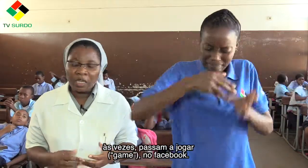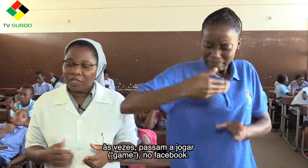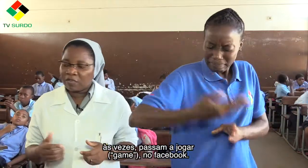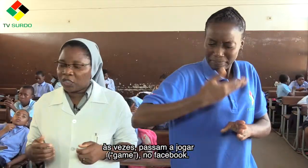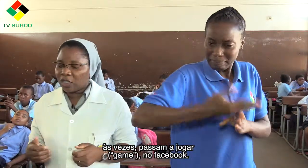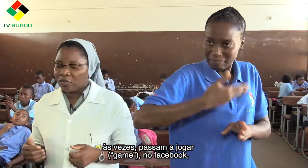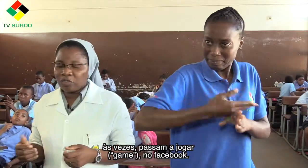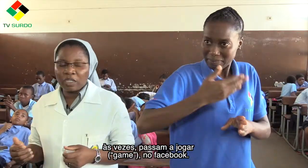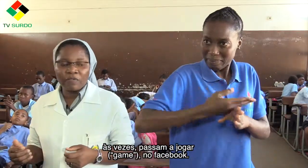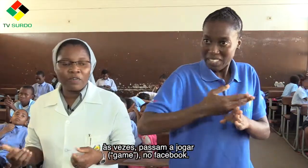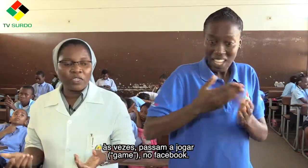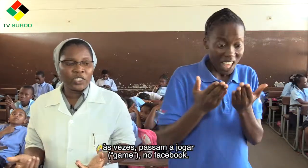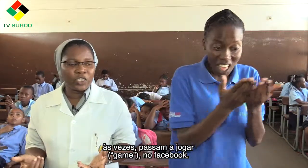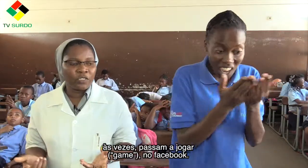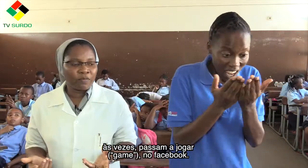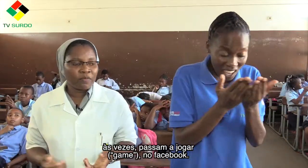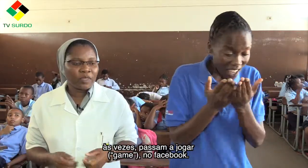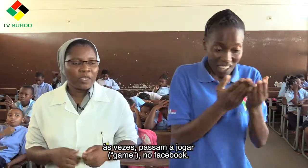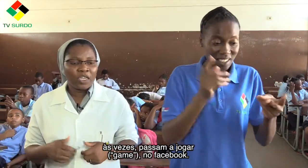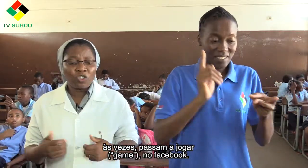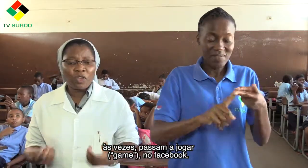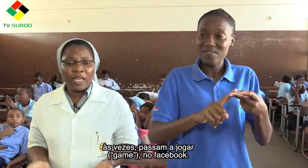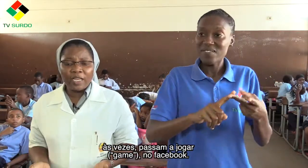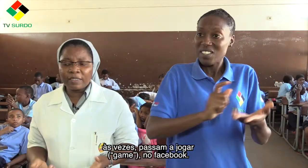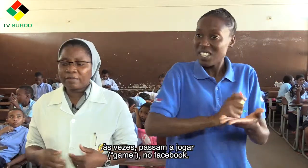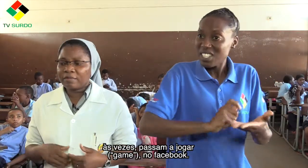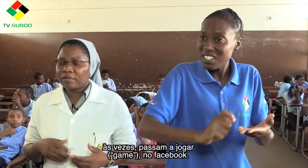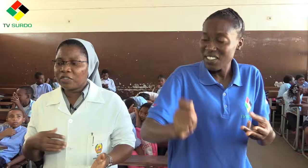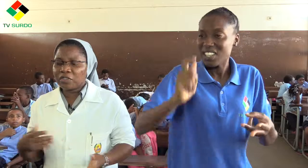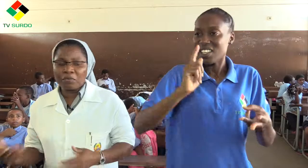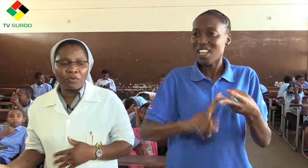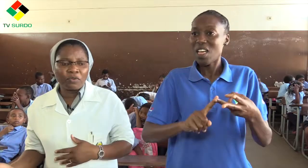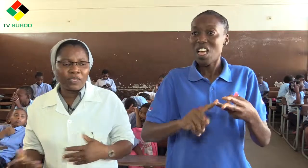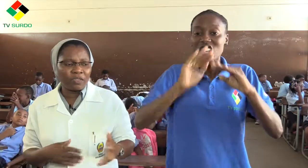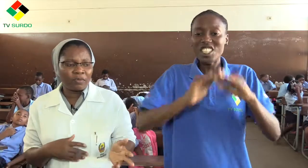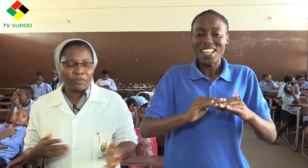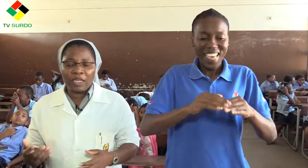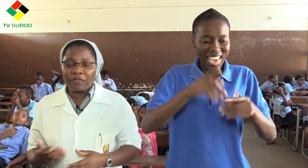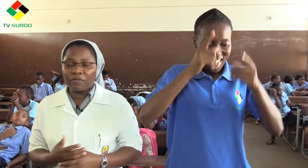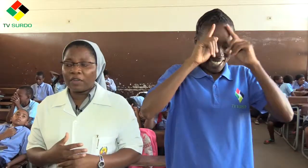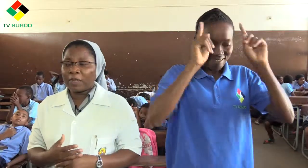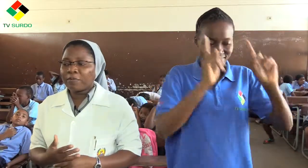e a escrita, às vezes estão nos telefones, a jogar, no Facebook.